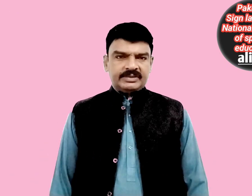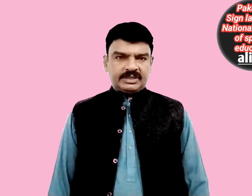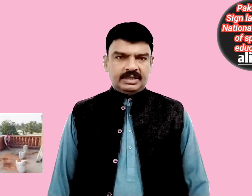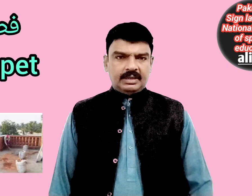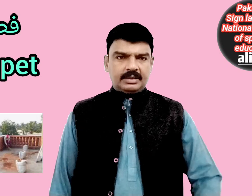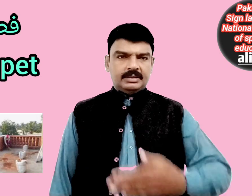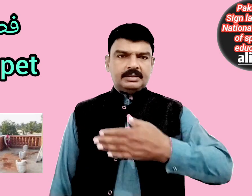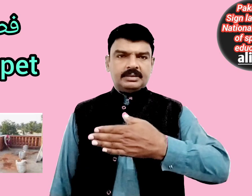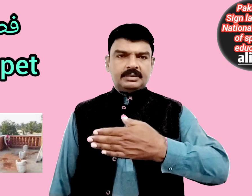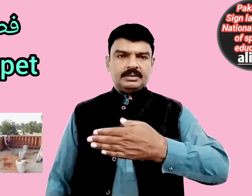فصیل